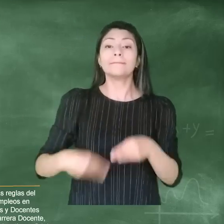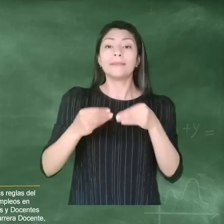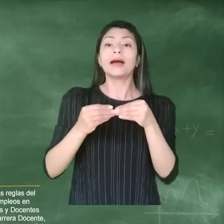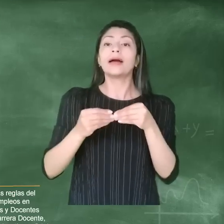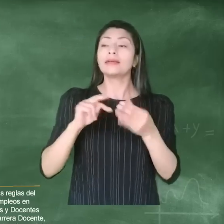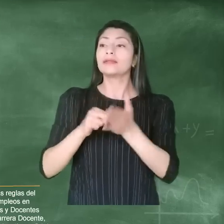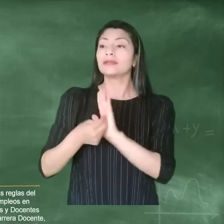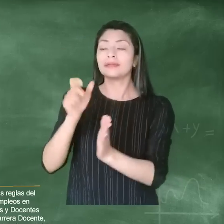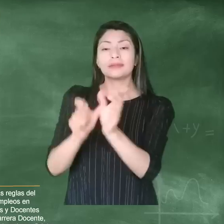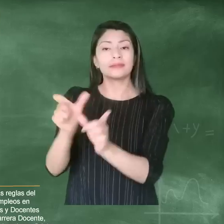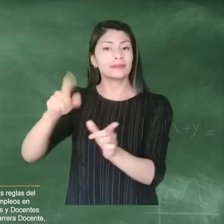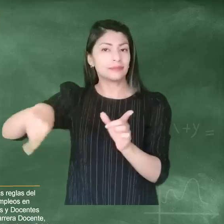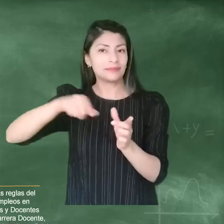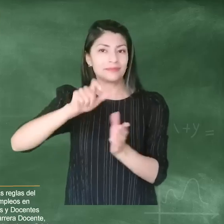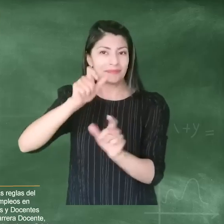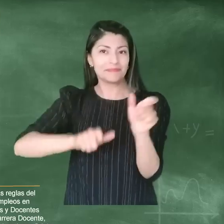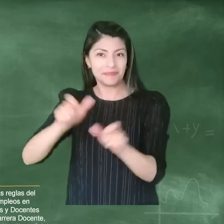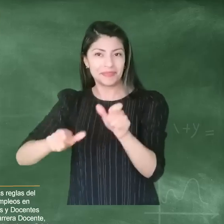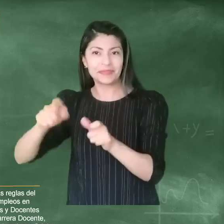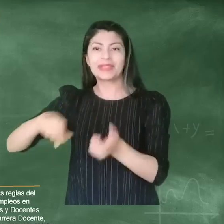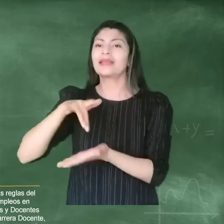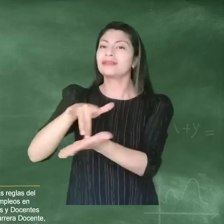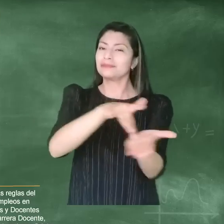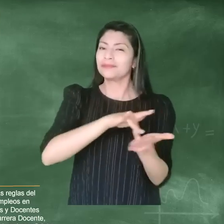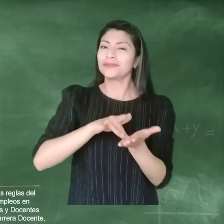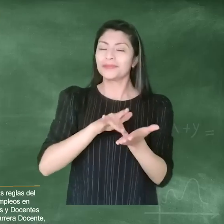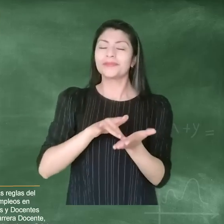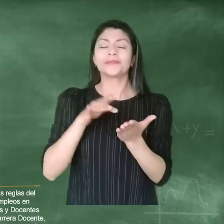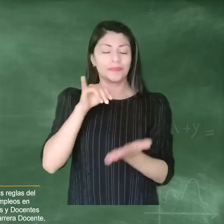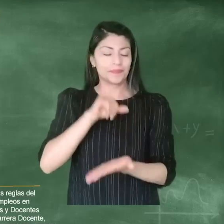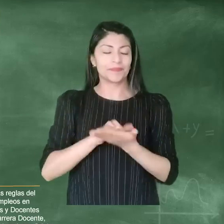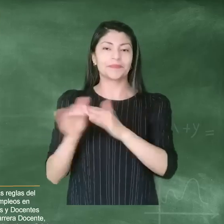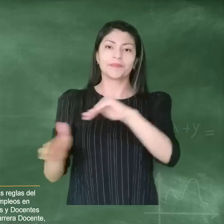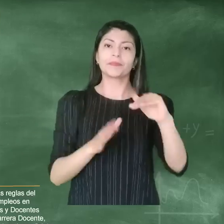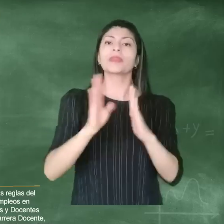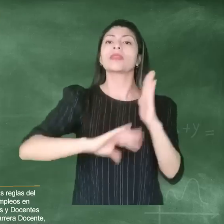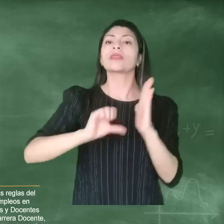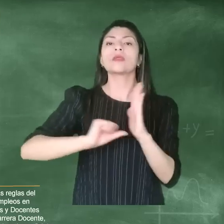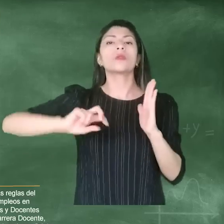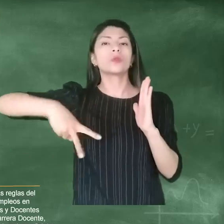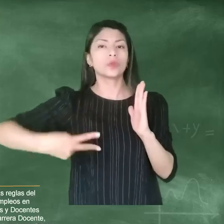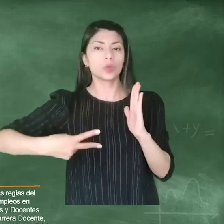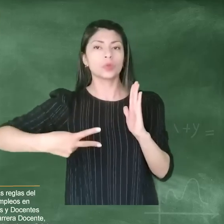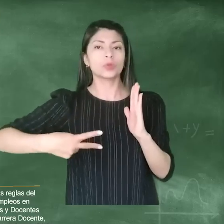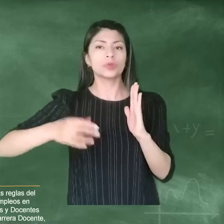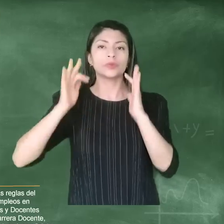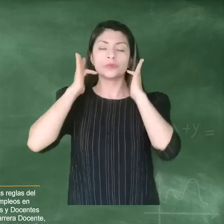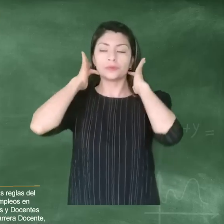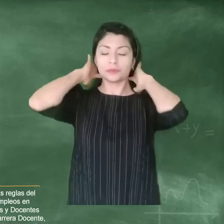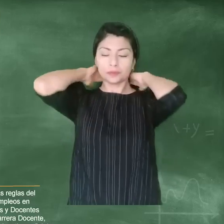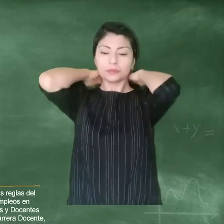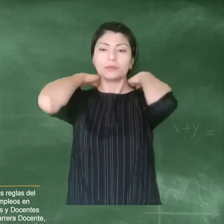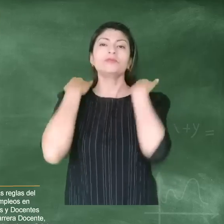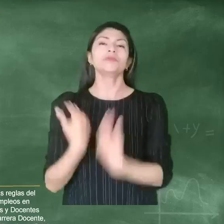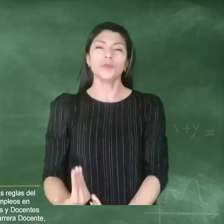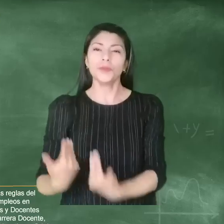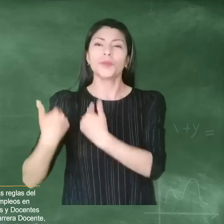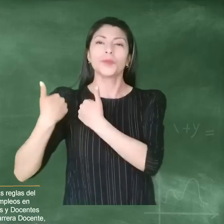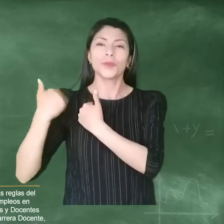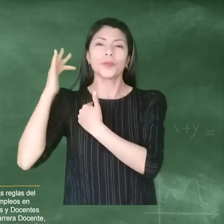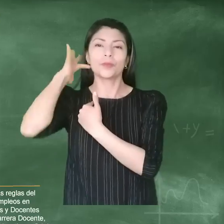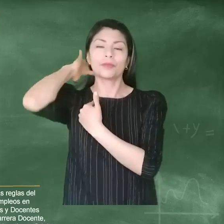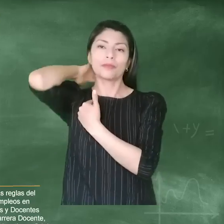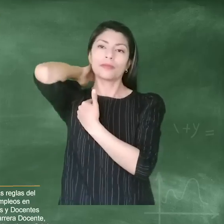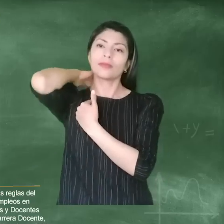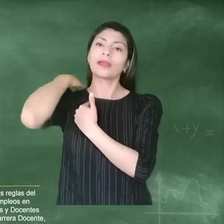participantes inscritos. Artículo 2. Entidad responsable. El presente proceso de